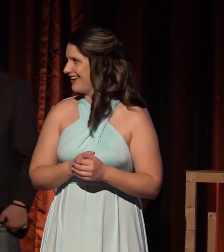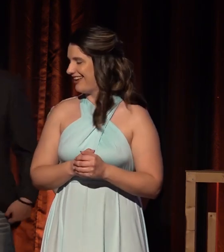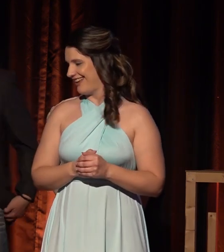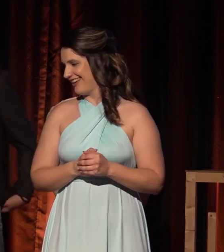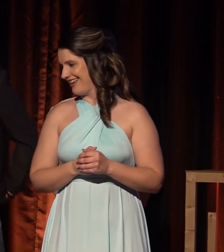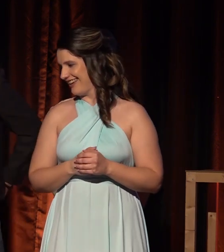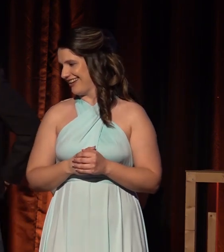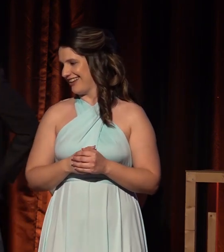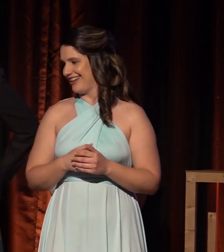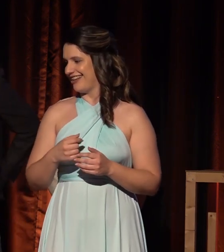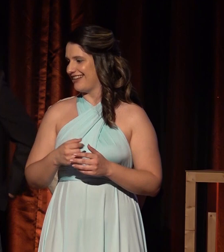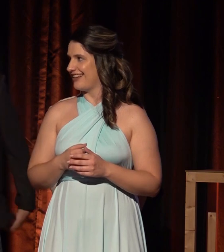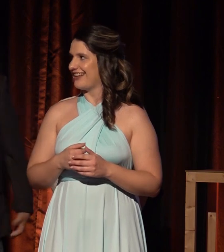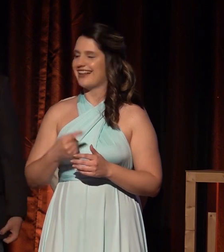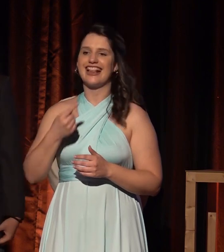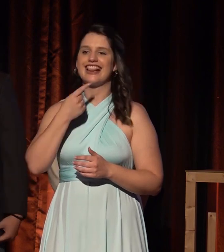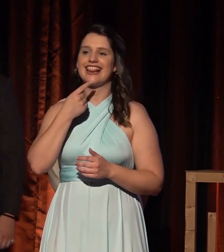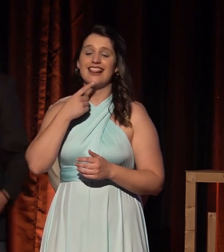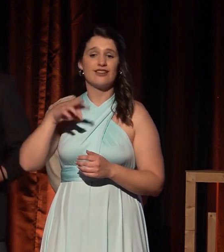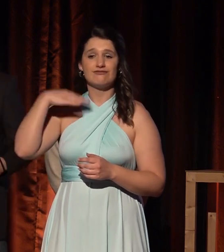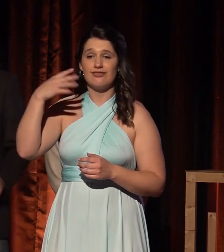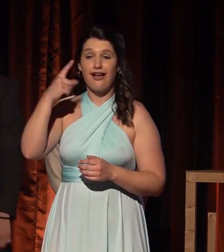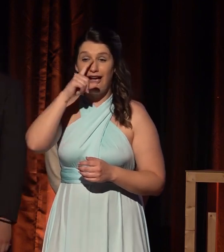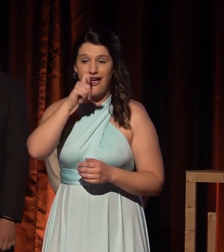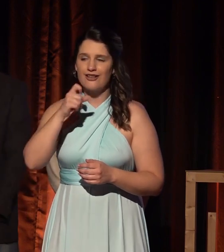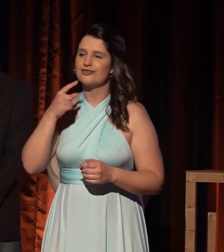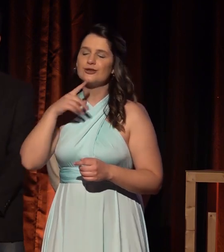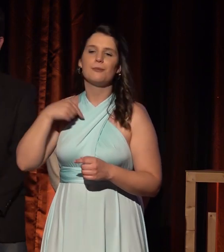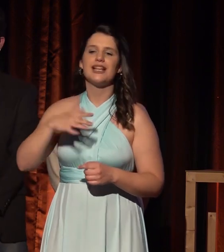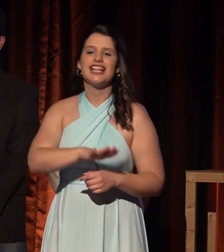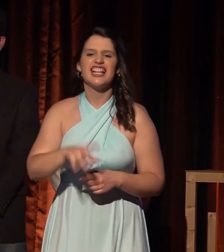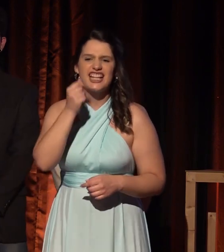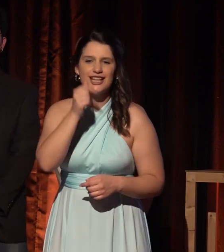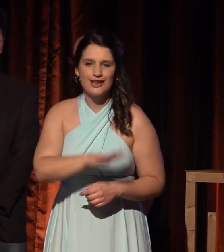Per molts anys que passen, sempre sereu els meus xiquets.